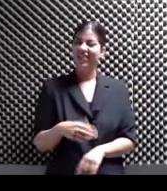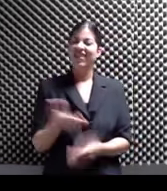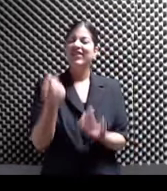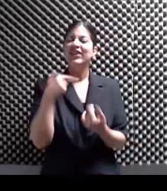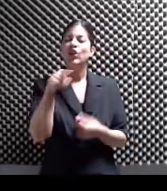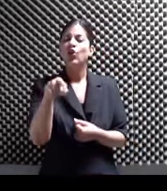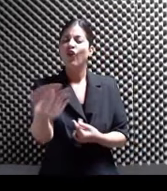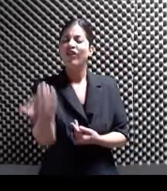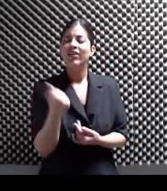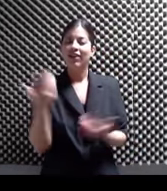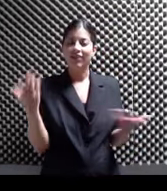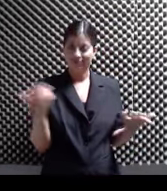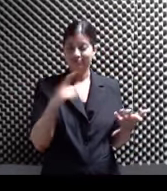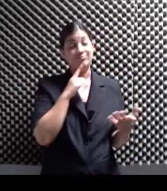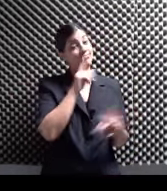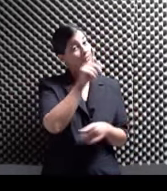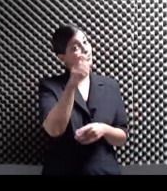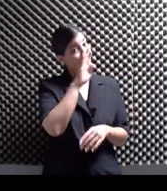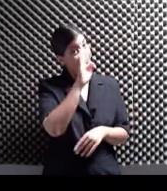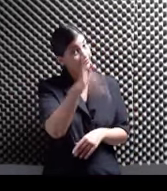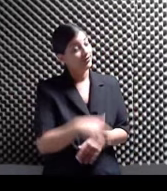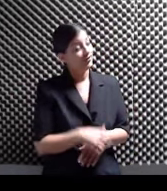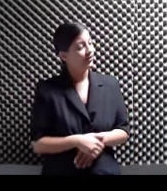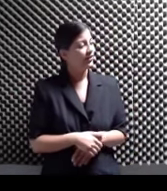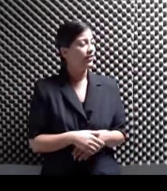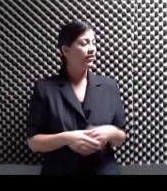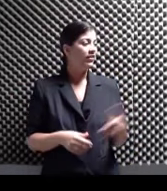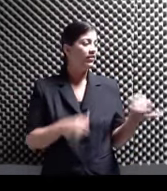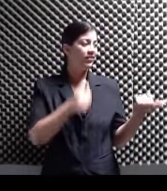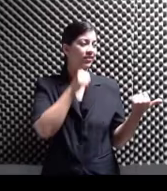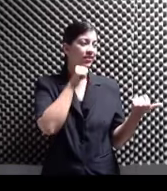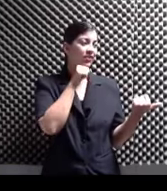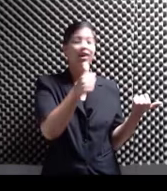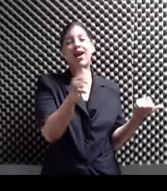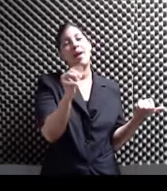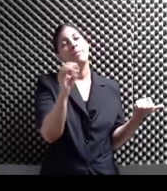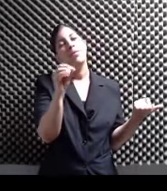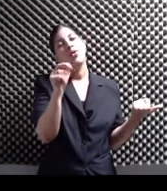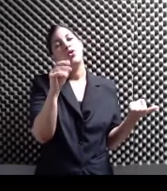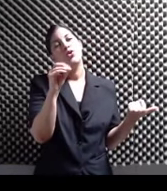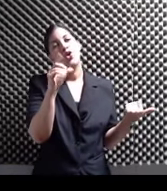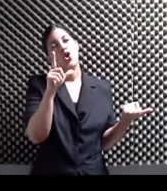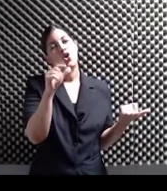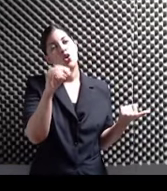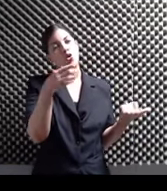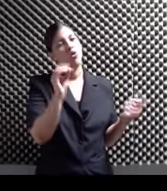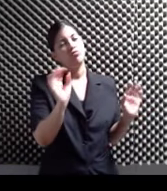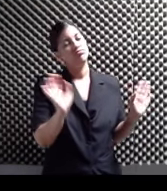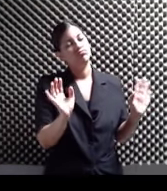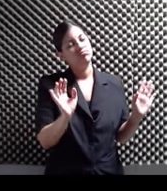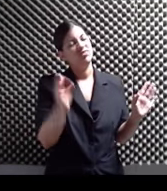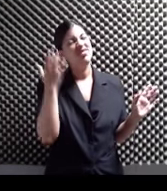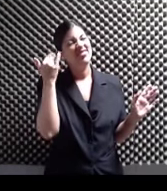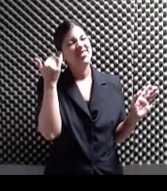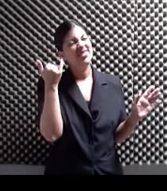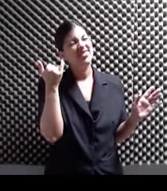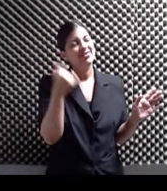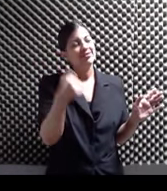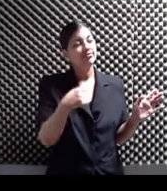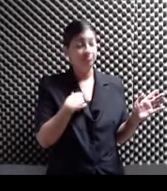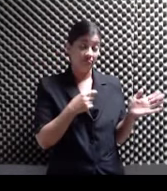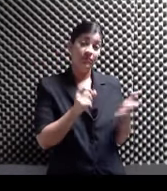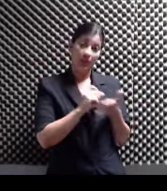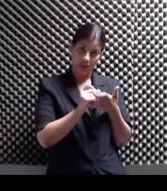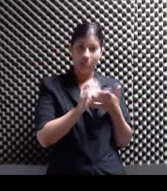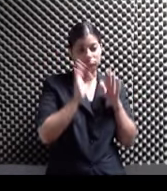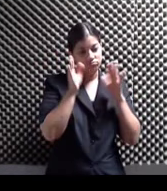hacer preguntas directamente al público. Obviamente, no puedo decir que son monólogos porque son. Obviamente, están escritos como monólogos,